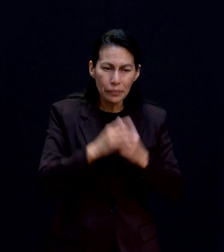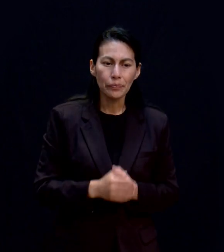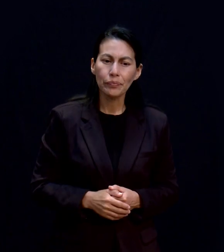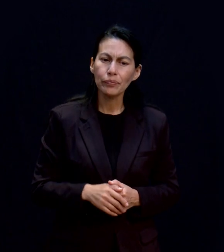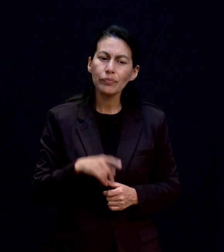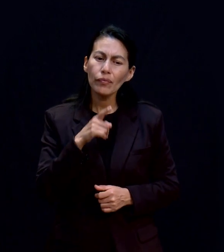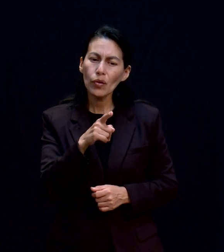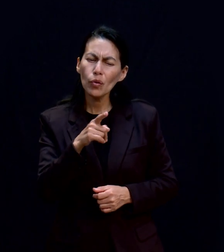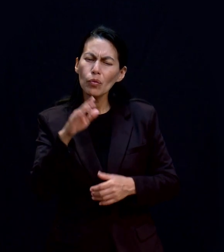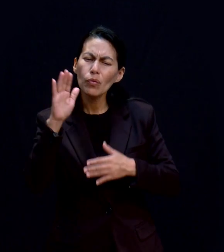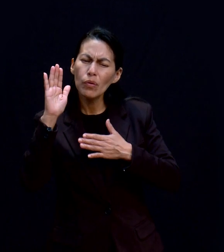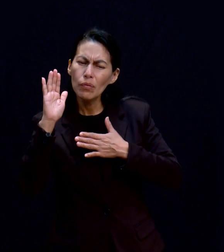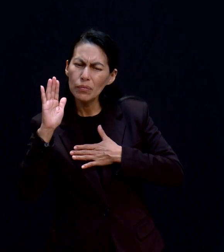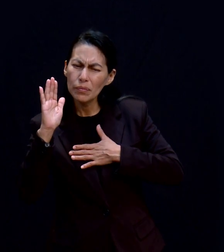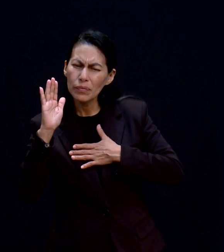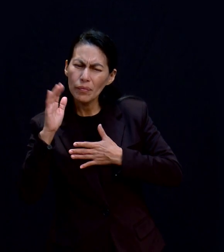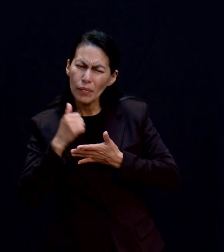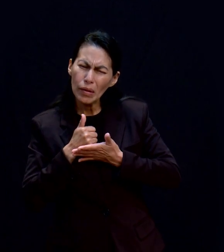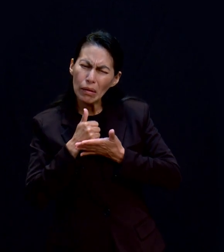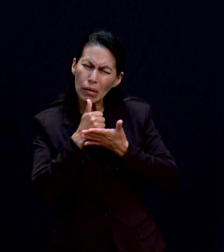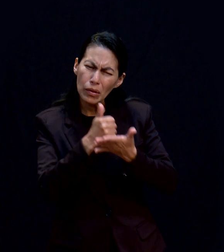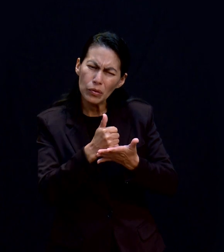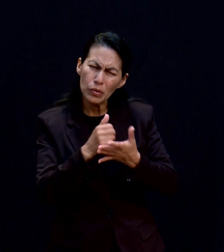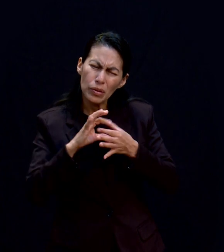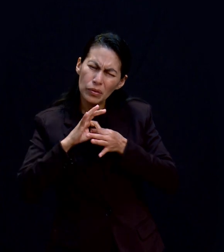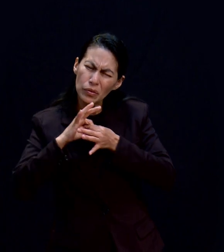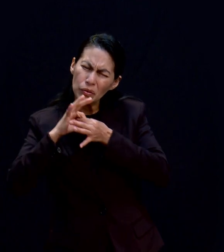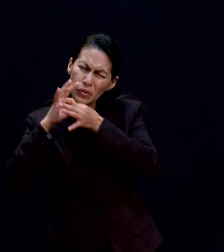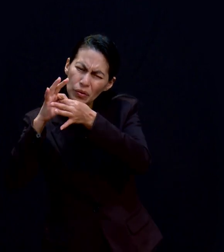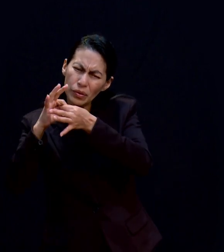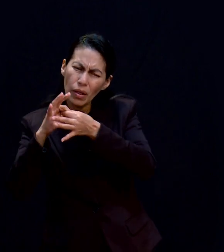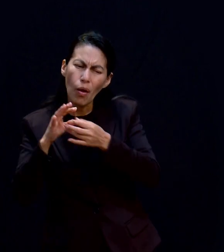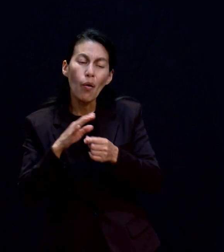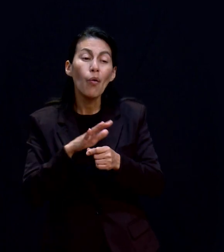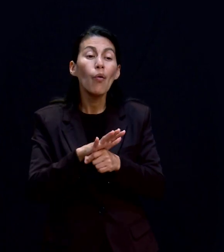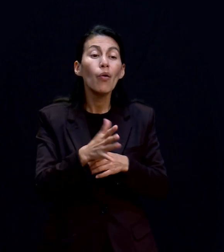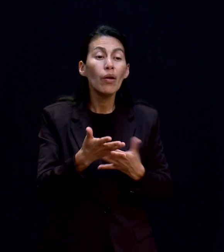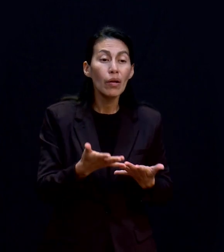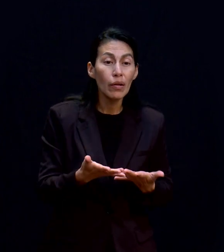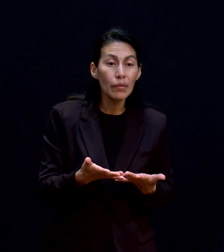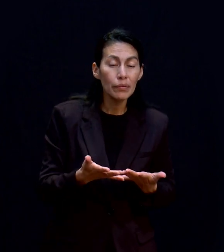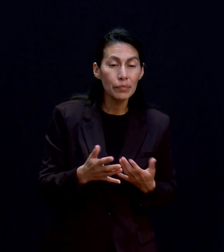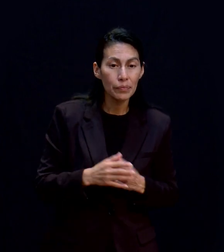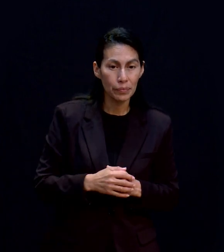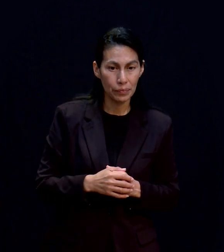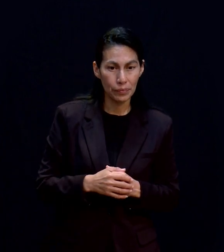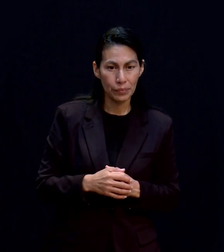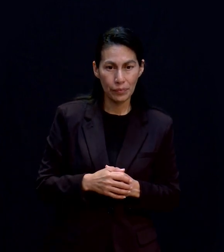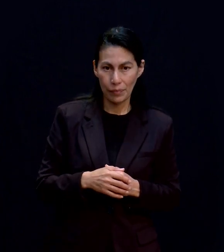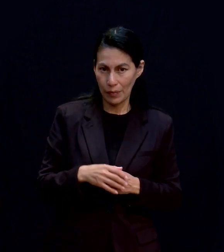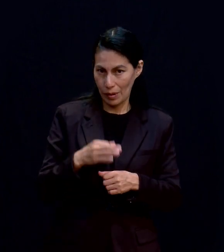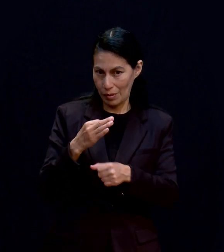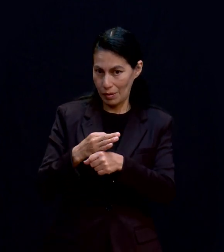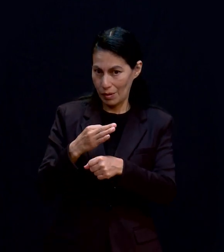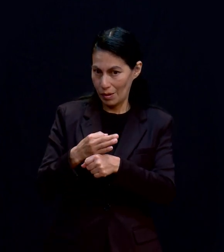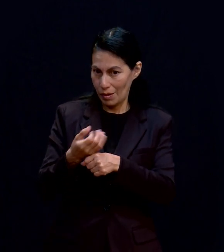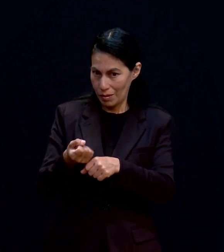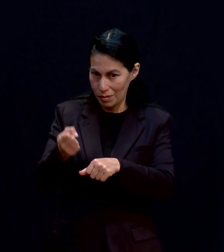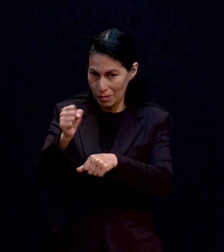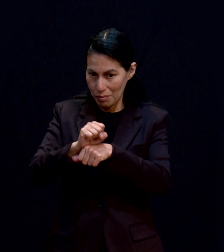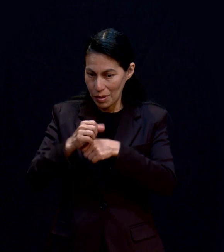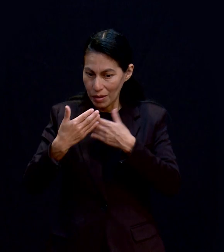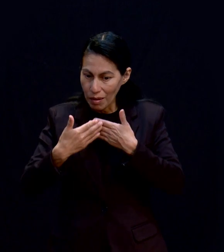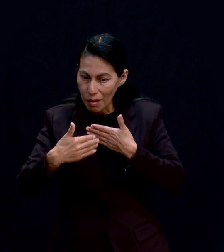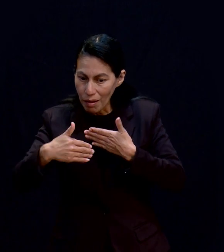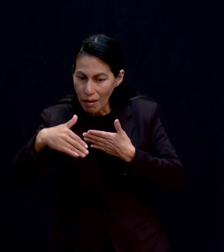tú tienes un desafío una promesa que te ha sostenido durante mucho tiempo cual es la promesa que vamos a dejar para